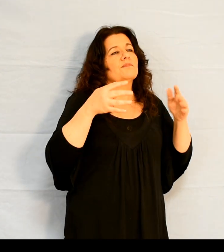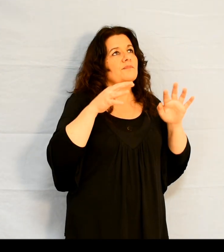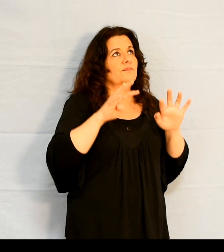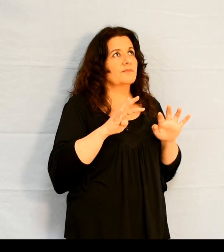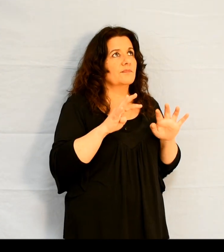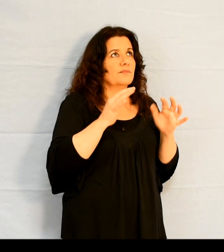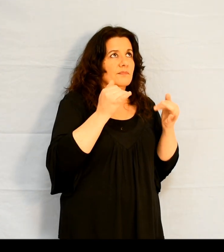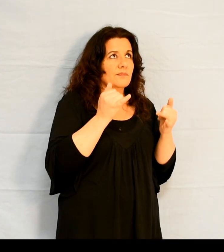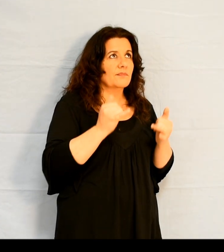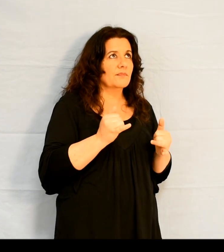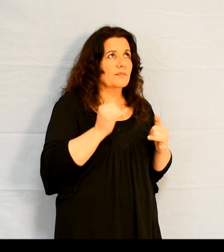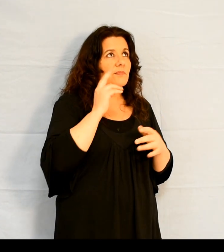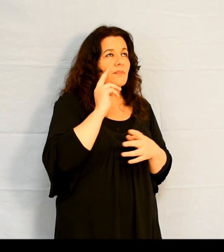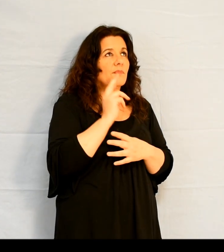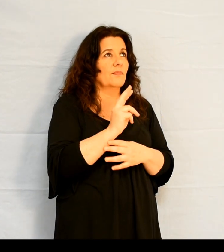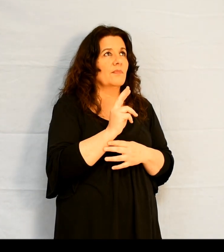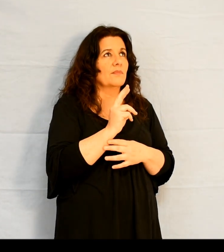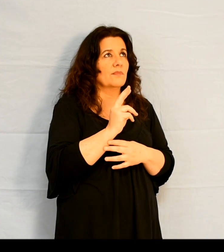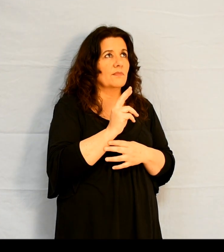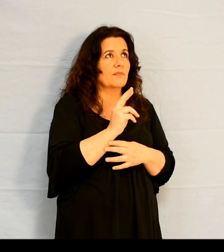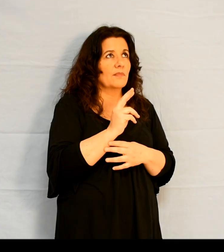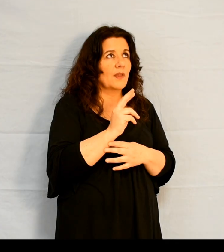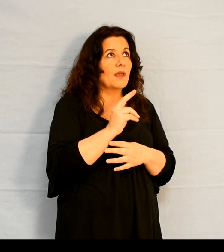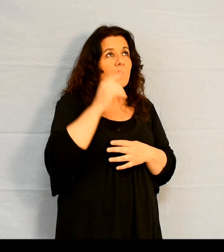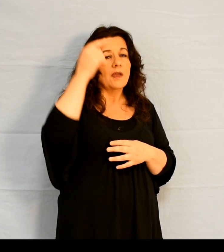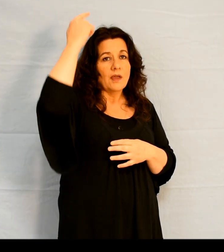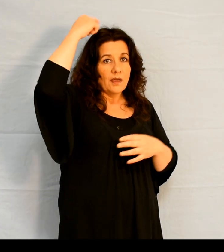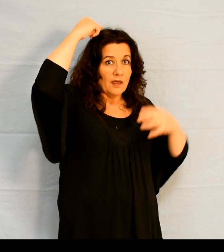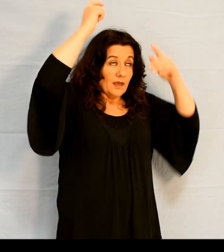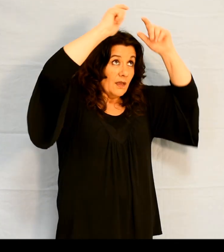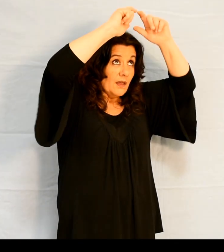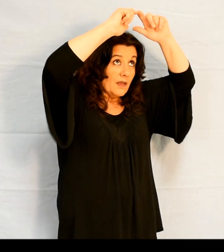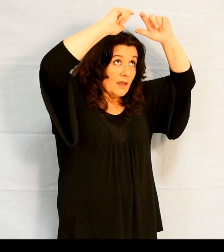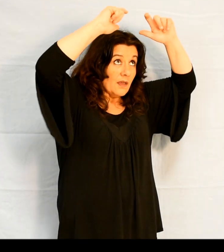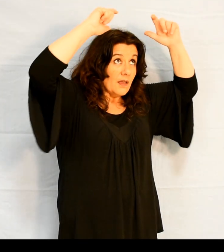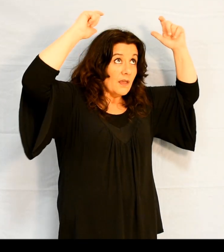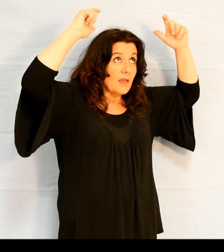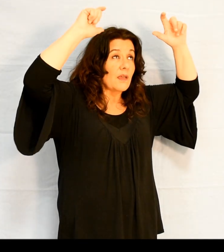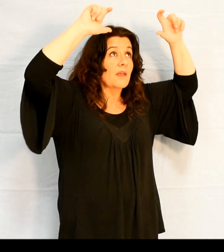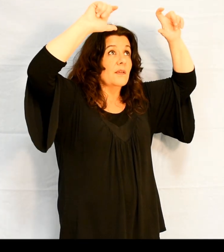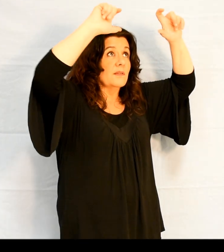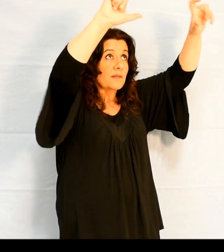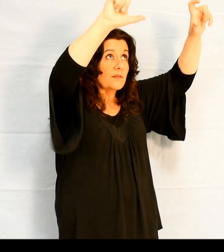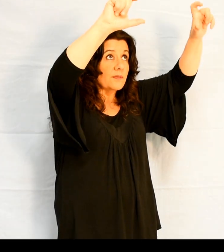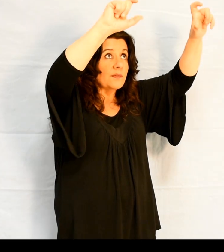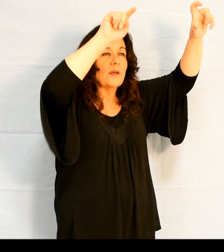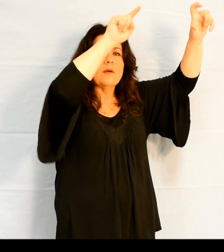Au-dessus de sa tête, ils placèrent une inscription indiquant le motif de sa